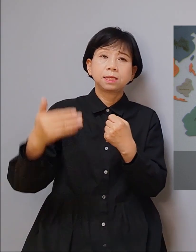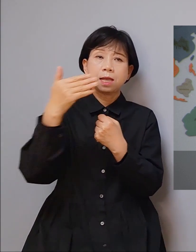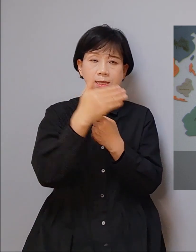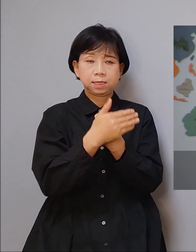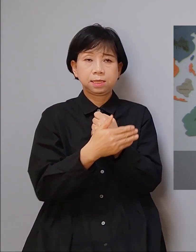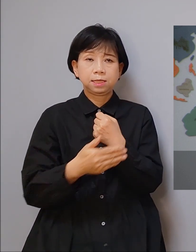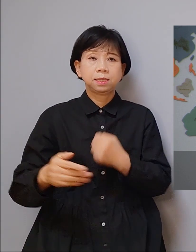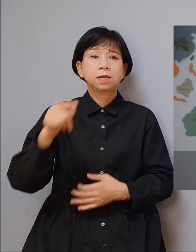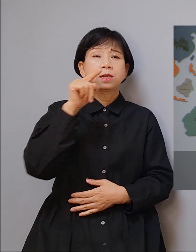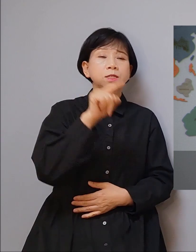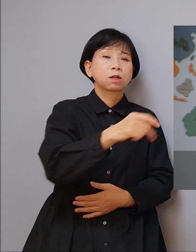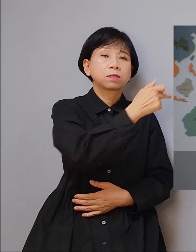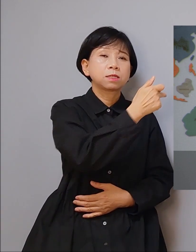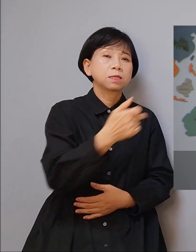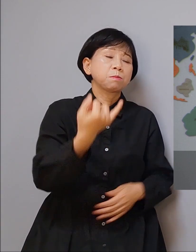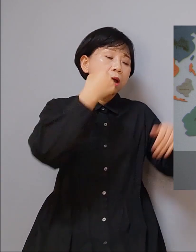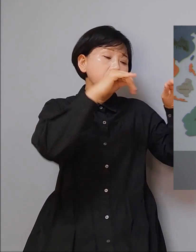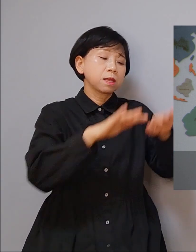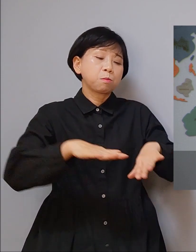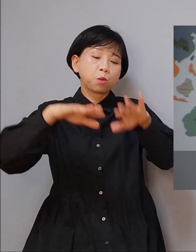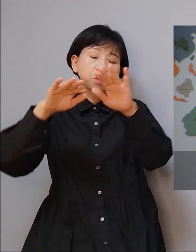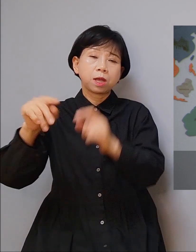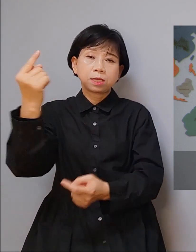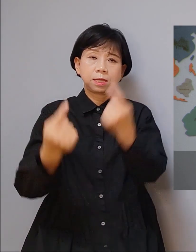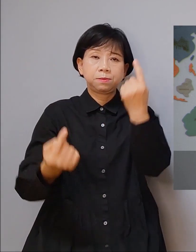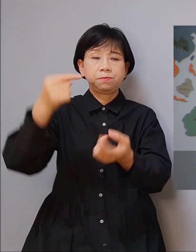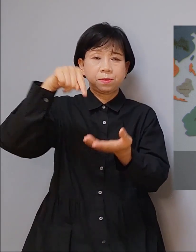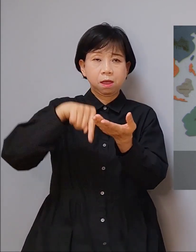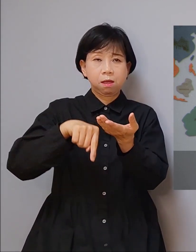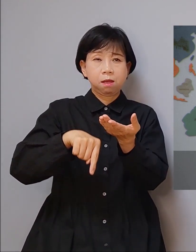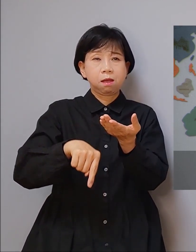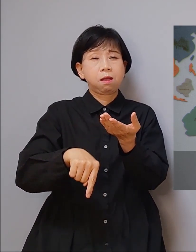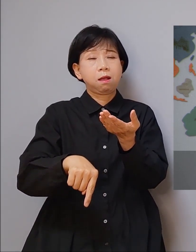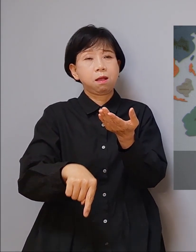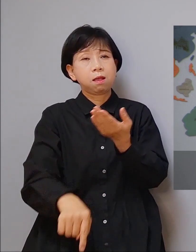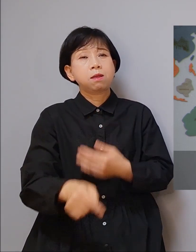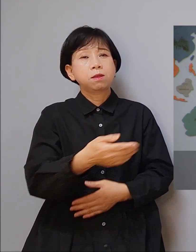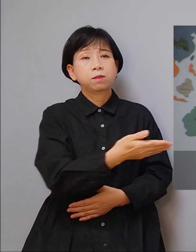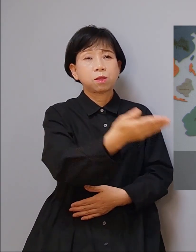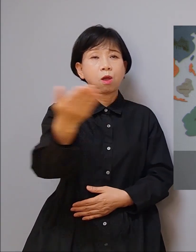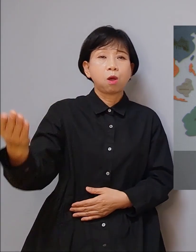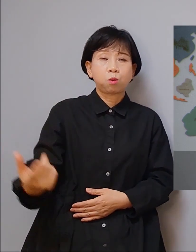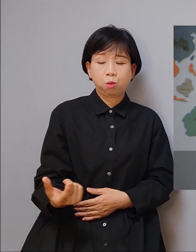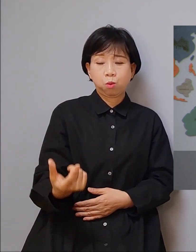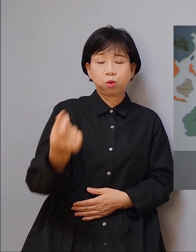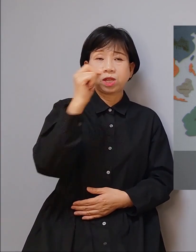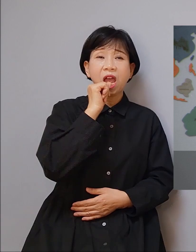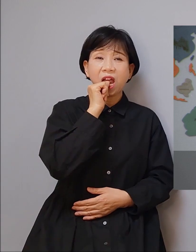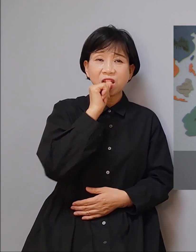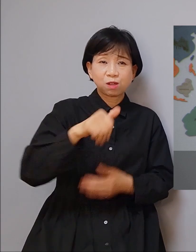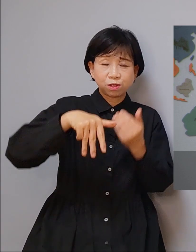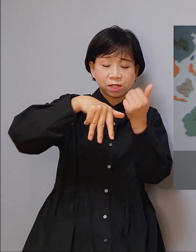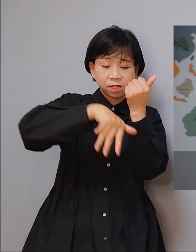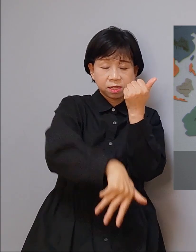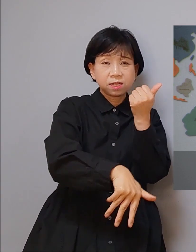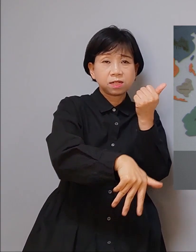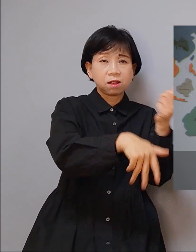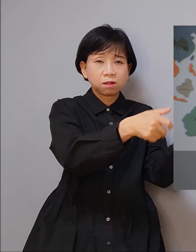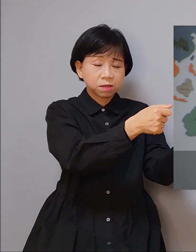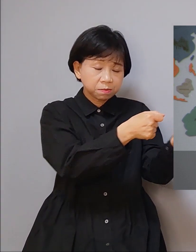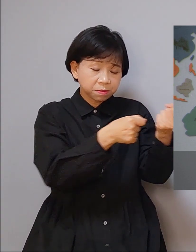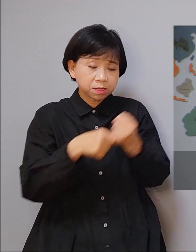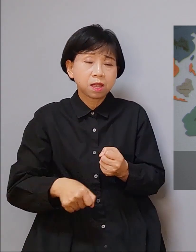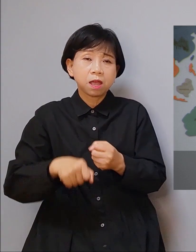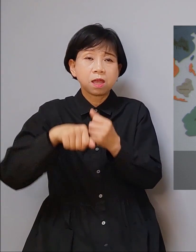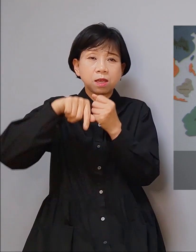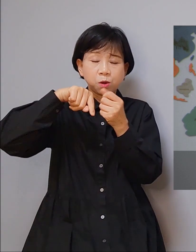큰 은혜는 저 큰 바다보다 깊다. 너 곧 단추를